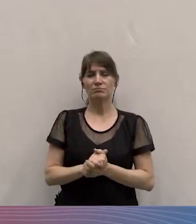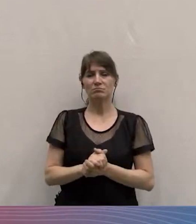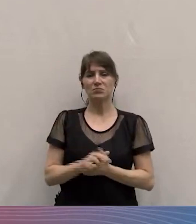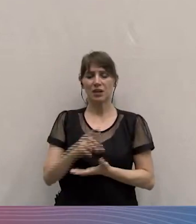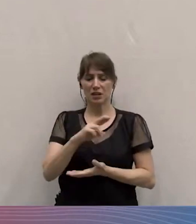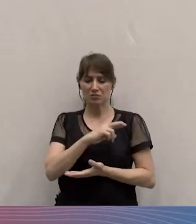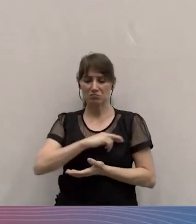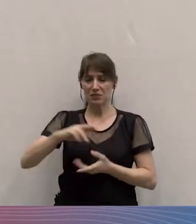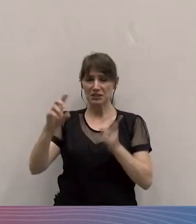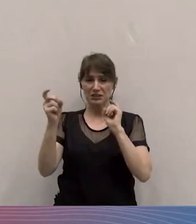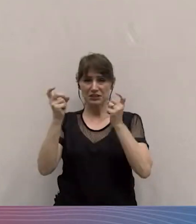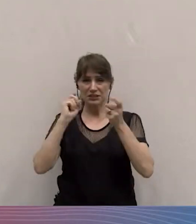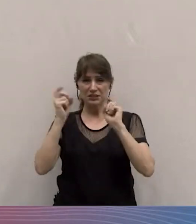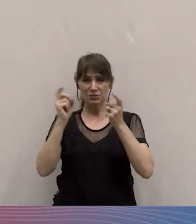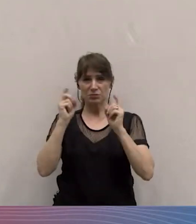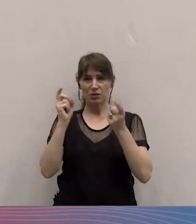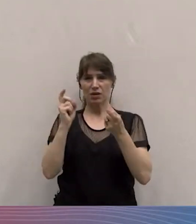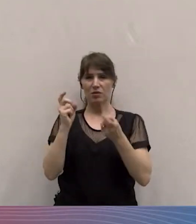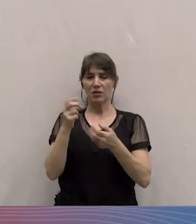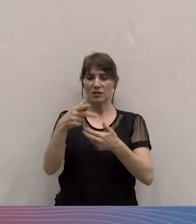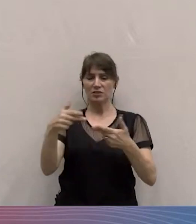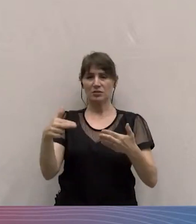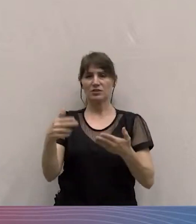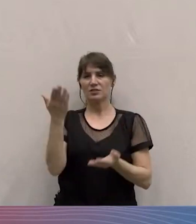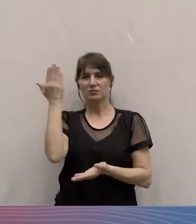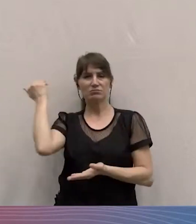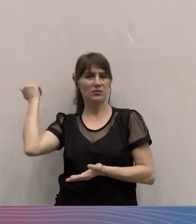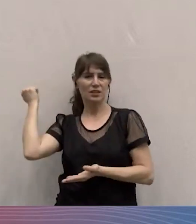ritual das reuniões.